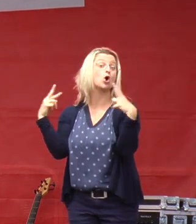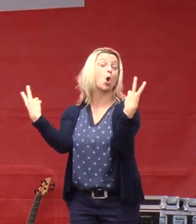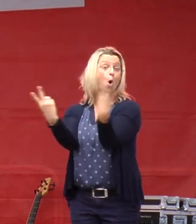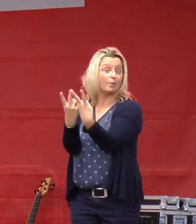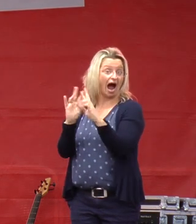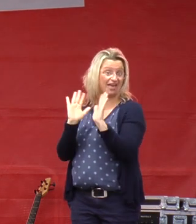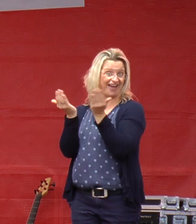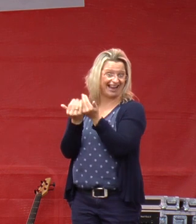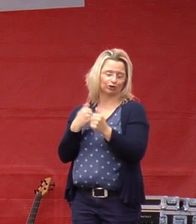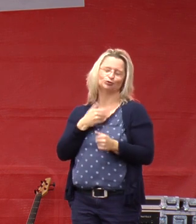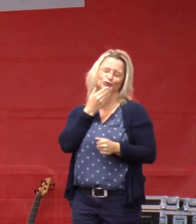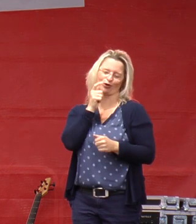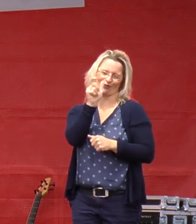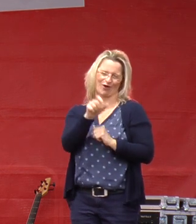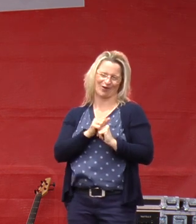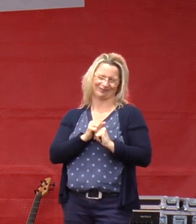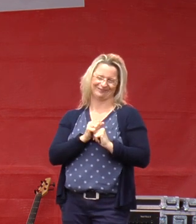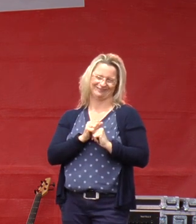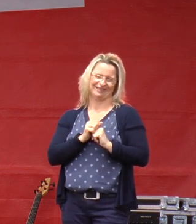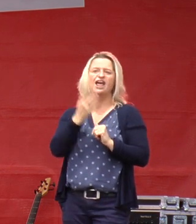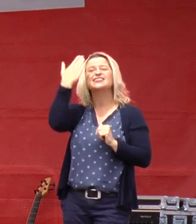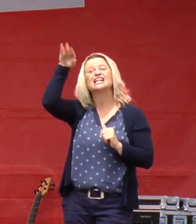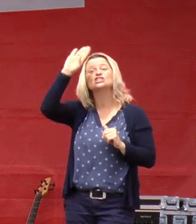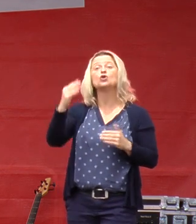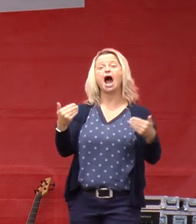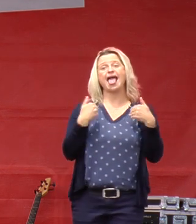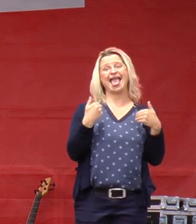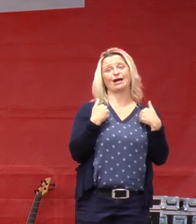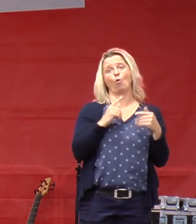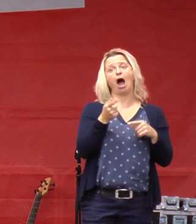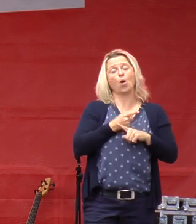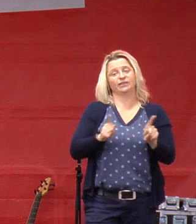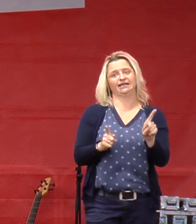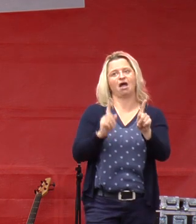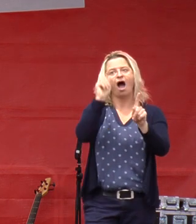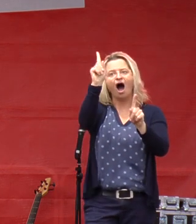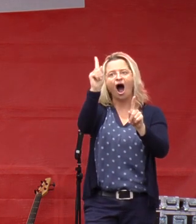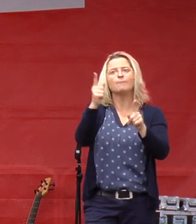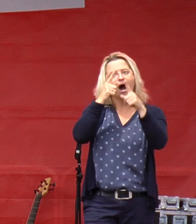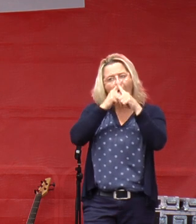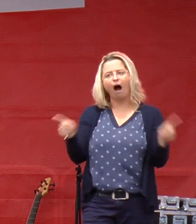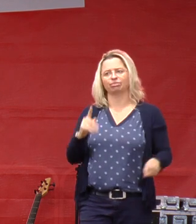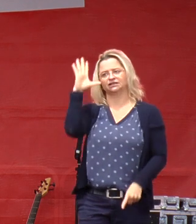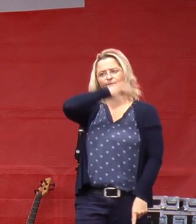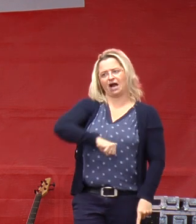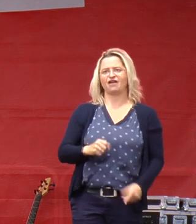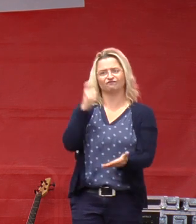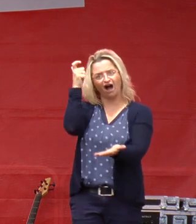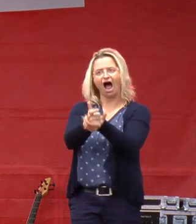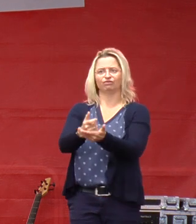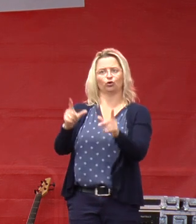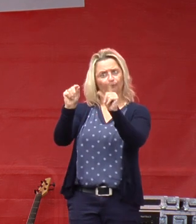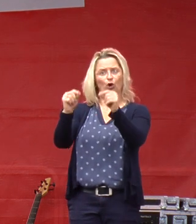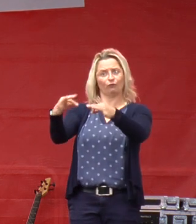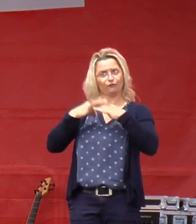toll. Also ich bin wirklich die Letzte, die nationalem Egoismus das Wort reden will. Aber ich habe ein anderes Verständnis von Verantwortung.